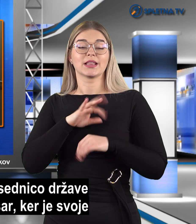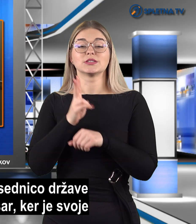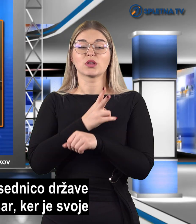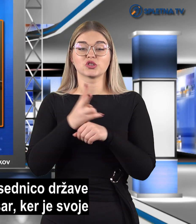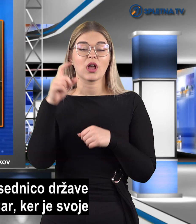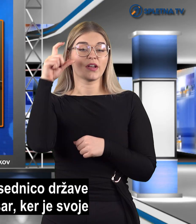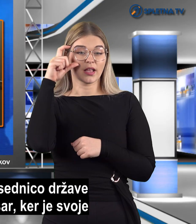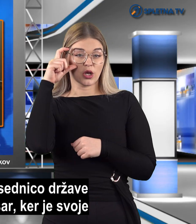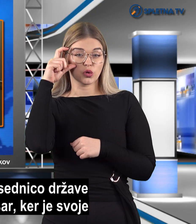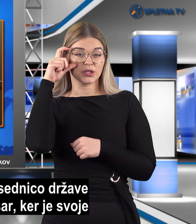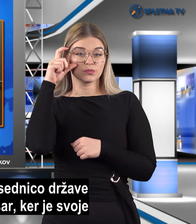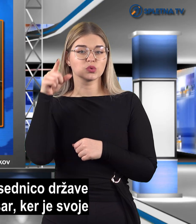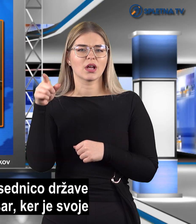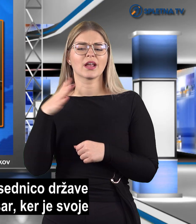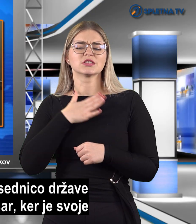pomisleke predstavila javno.